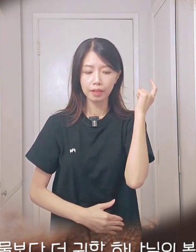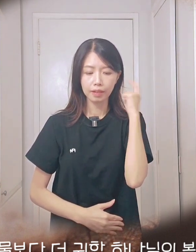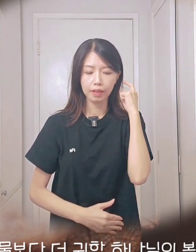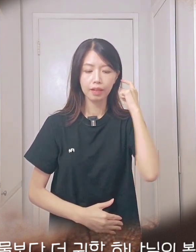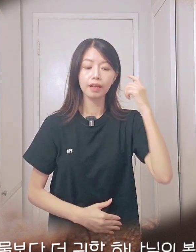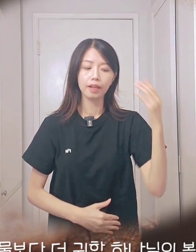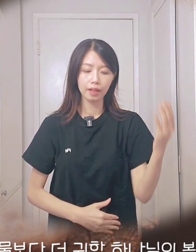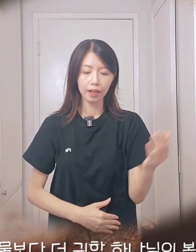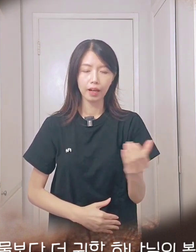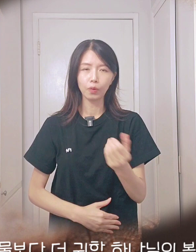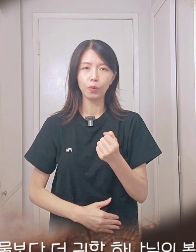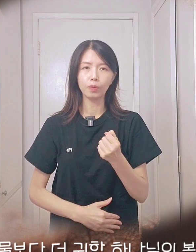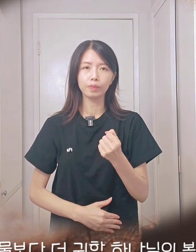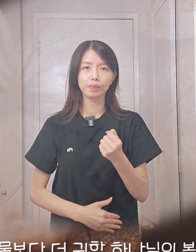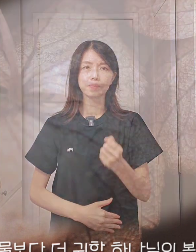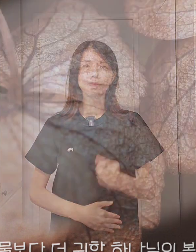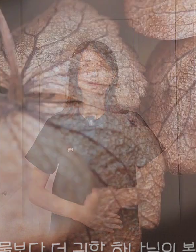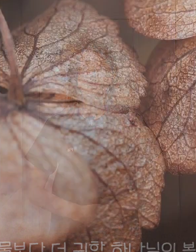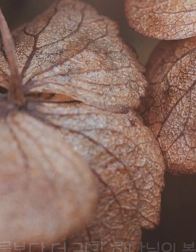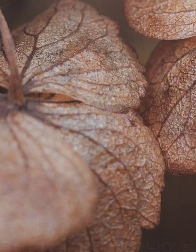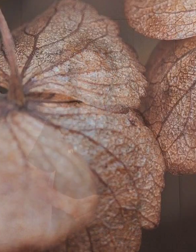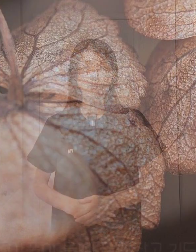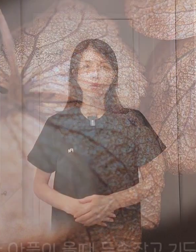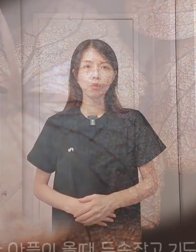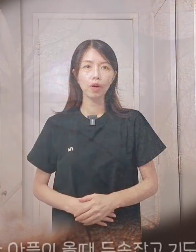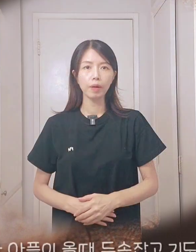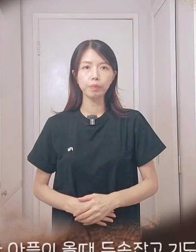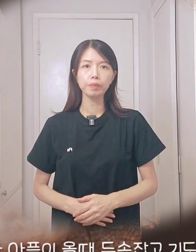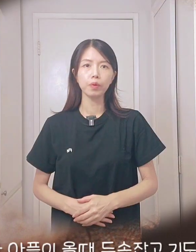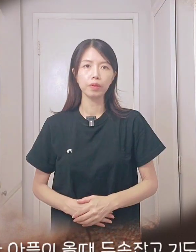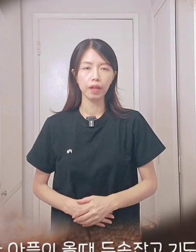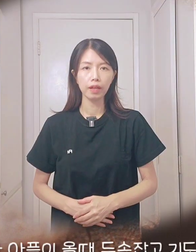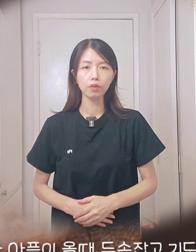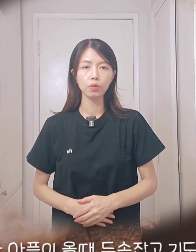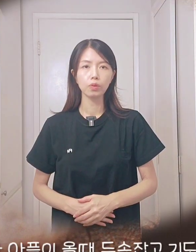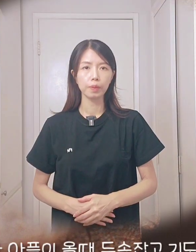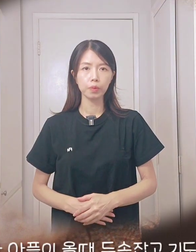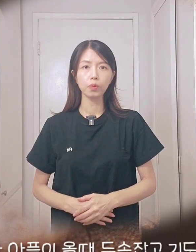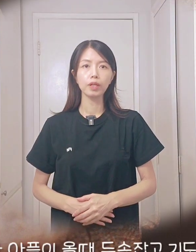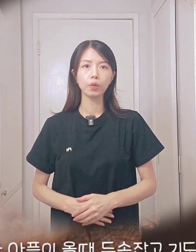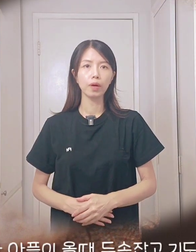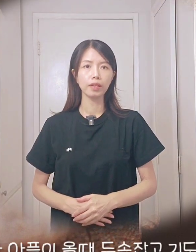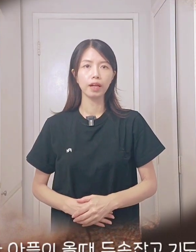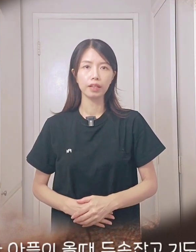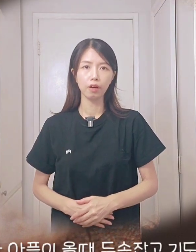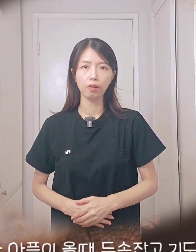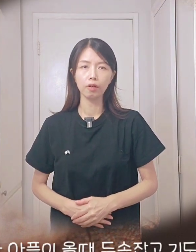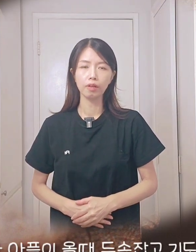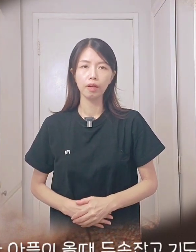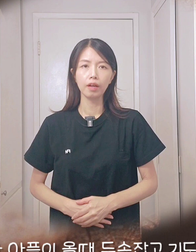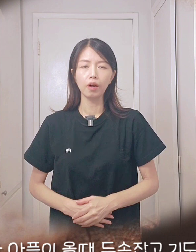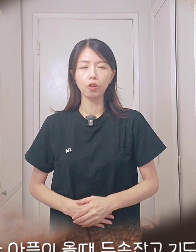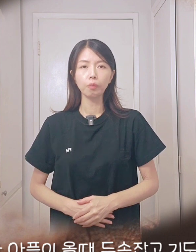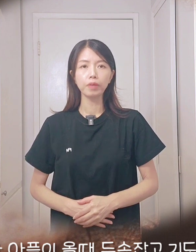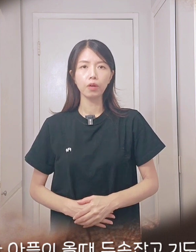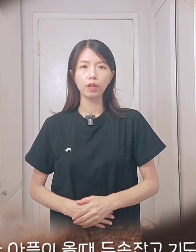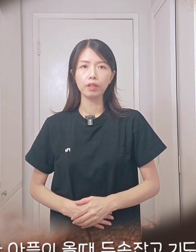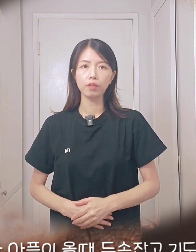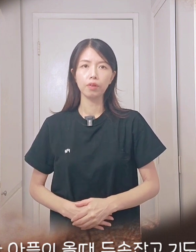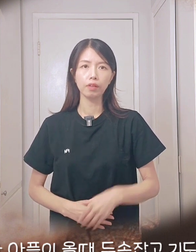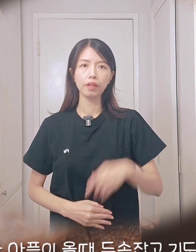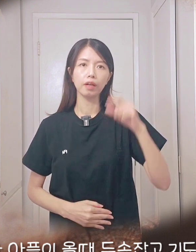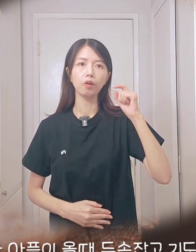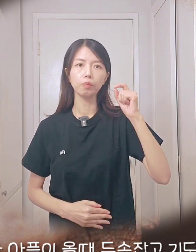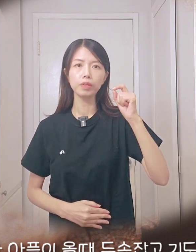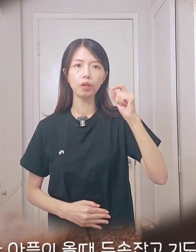복음을 갖고 어려움과 아픔이 올 때 두 손 잡고 기도하는 가정. 어렵다라고 한